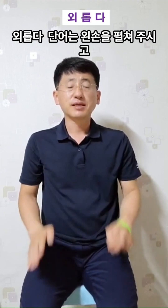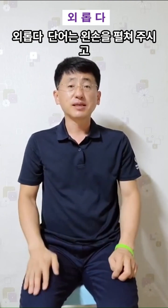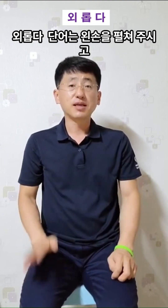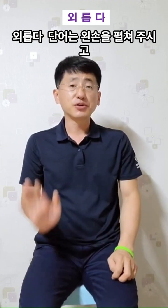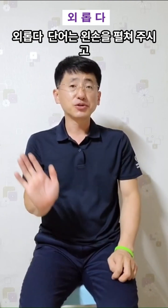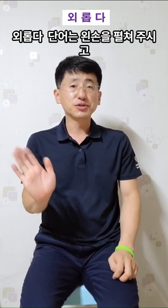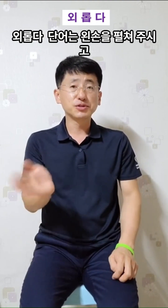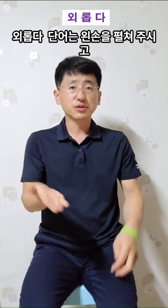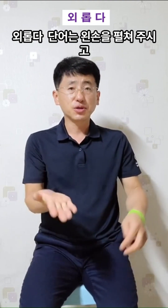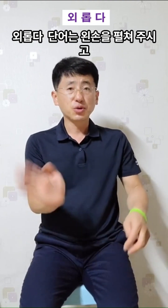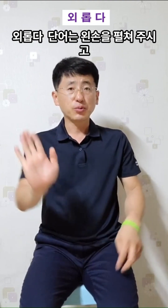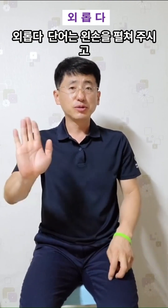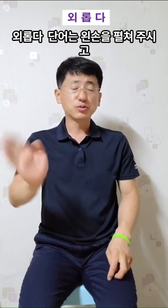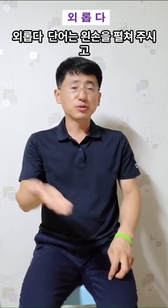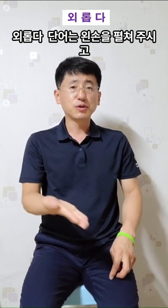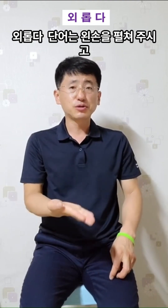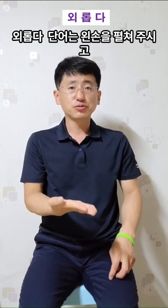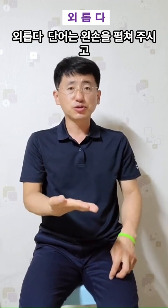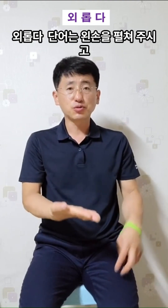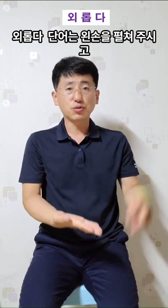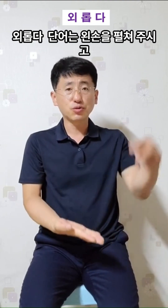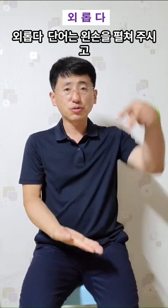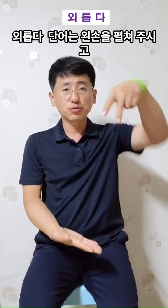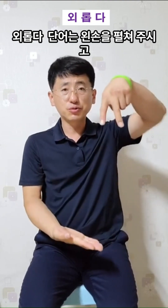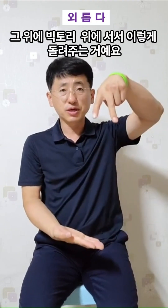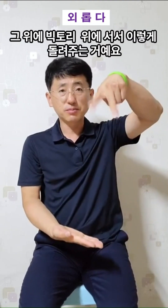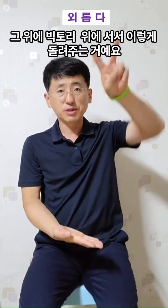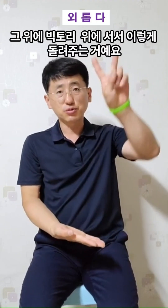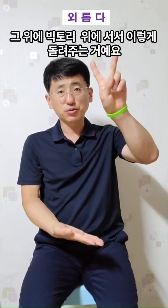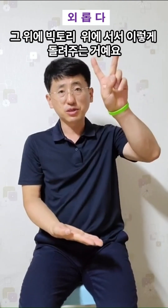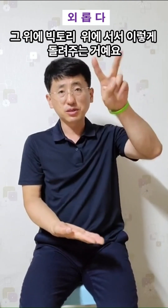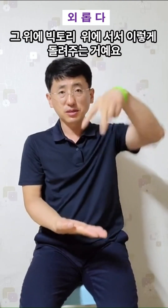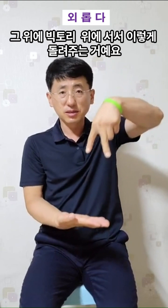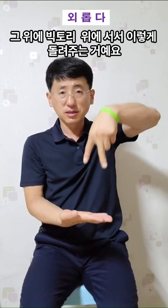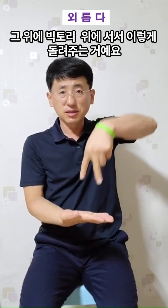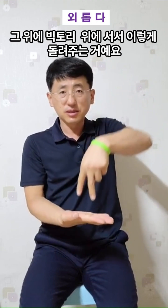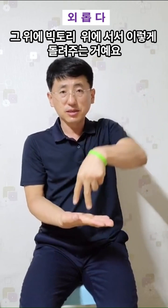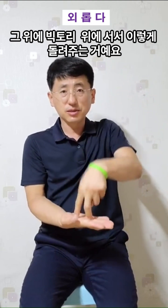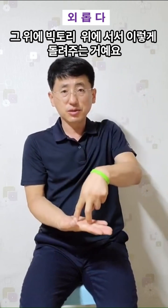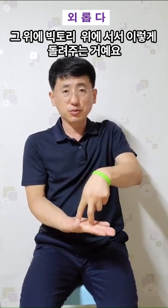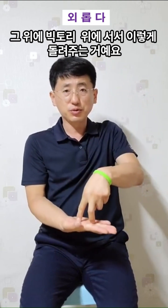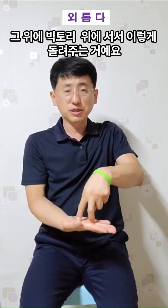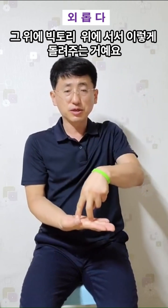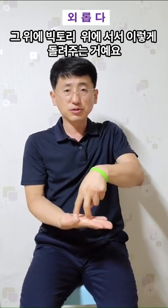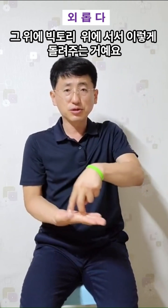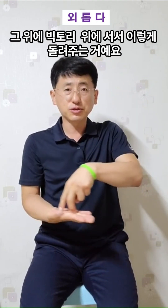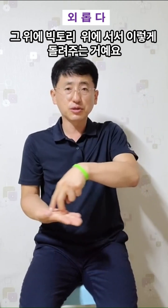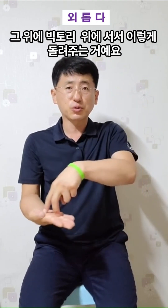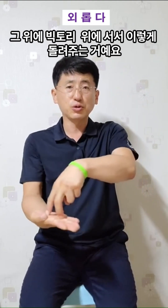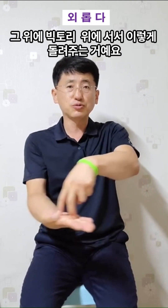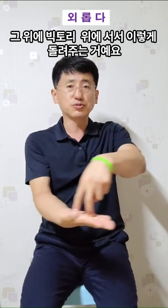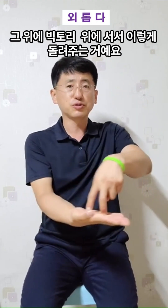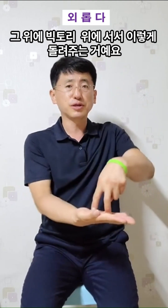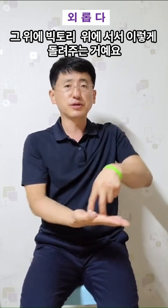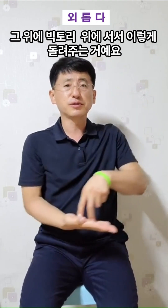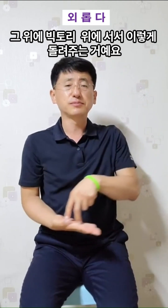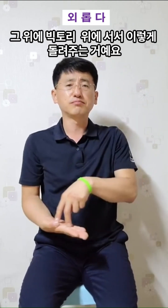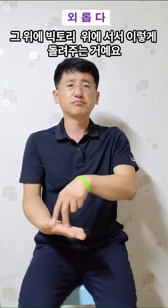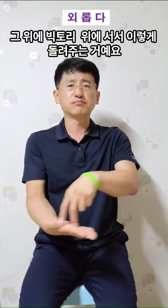이 단어는 왼손을 펼쳐주시고 그 위에 빅토리, 요 위에 서서 이렇게 돌려주는 거예요.